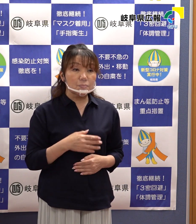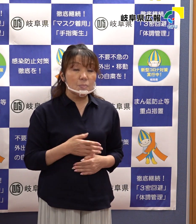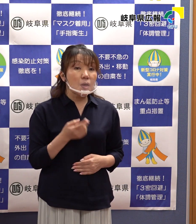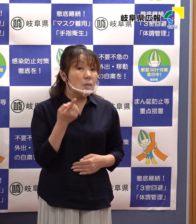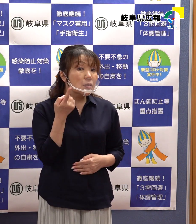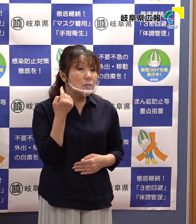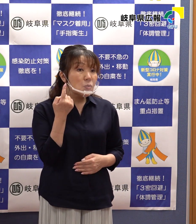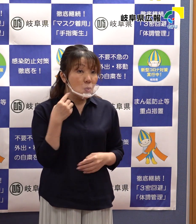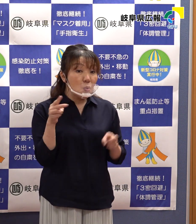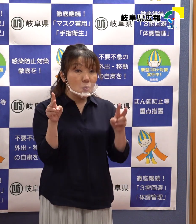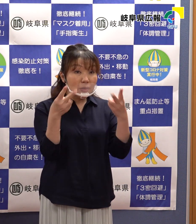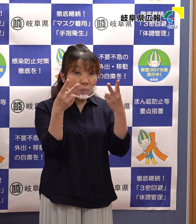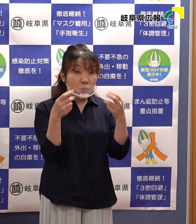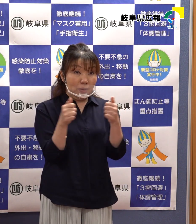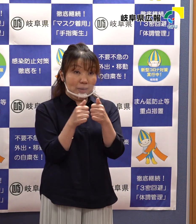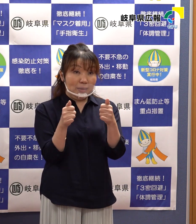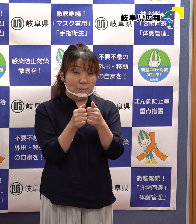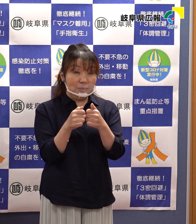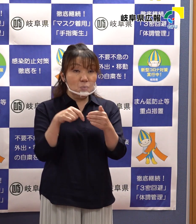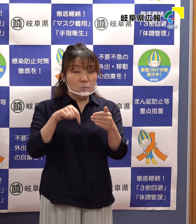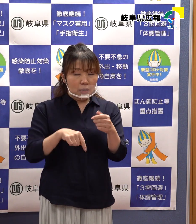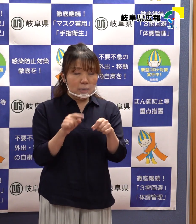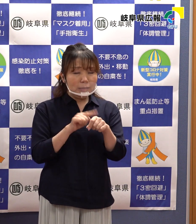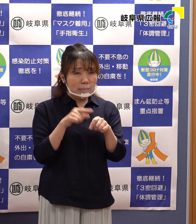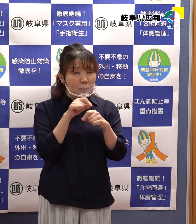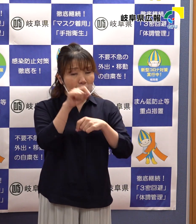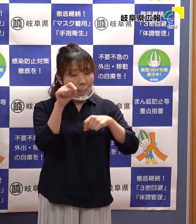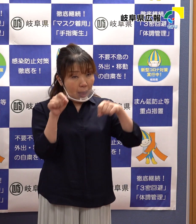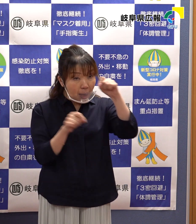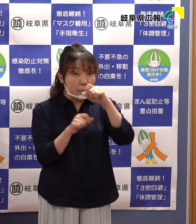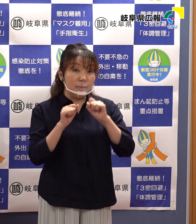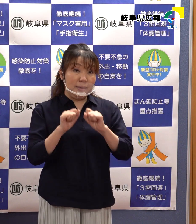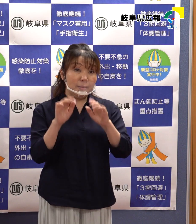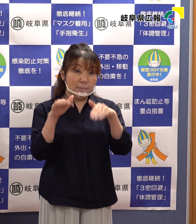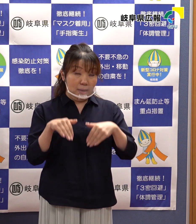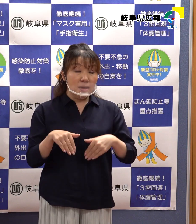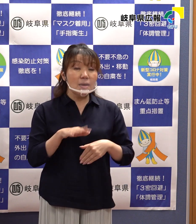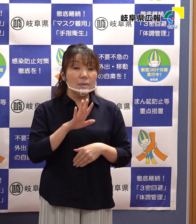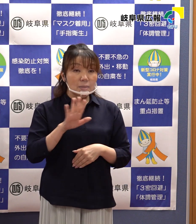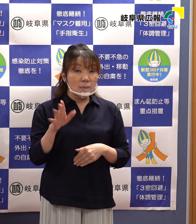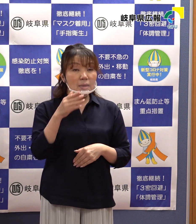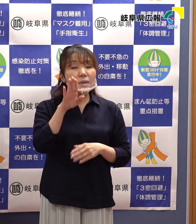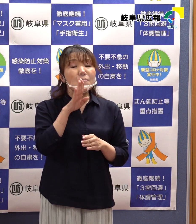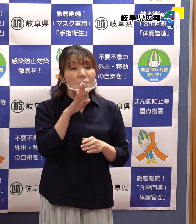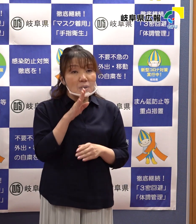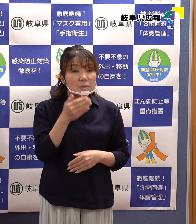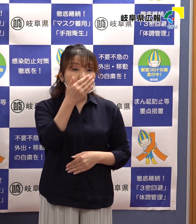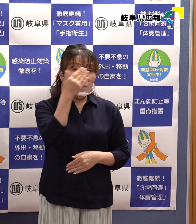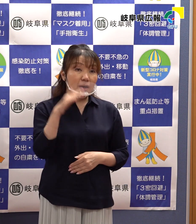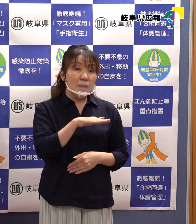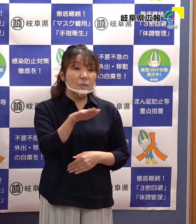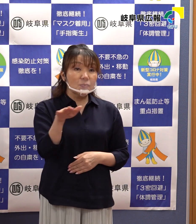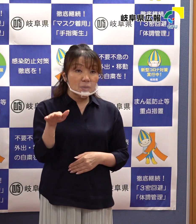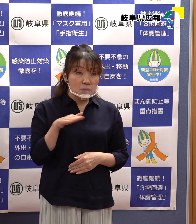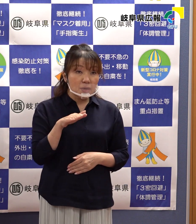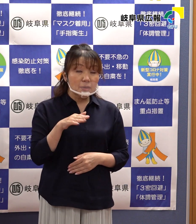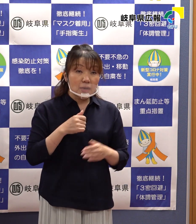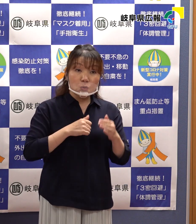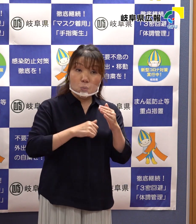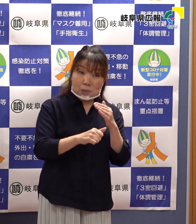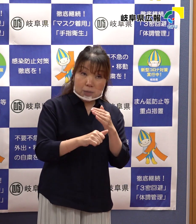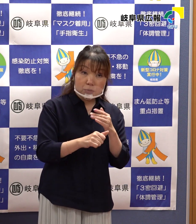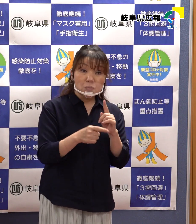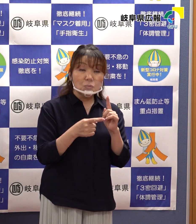昨日専門家会合かなり長時間やりましたけれども、やはり若い方々 の外出